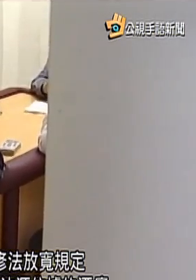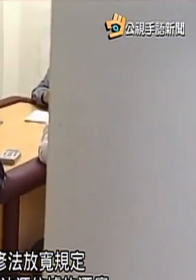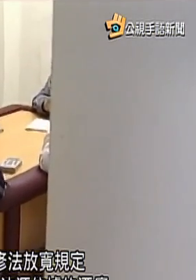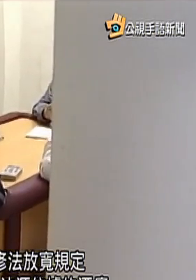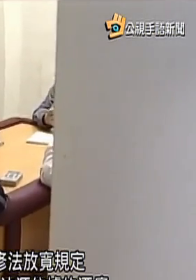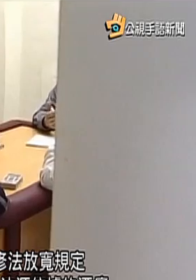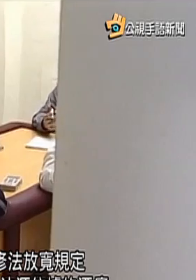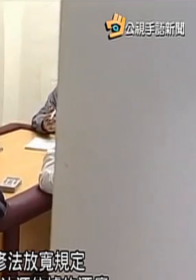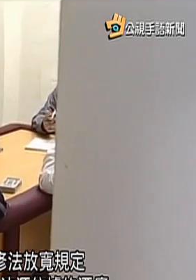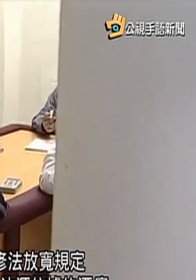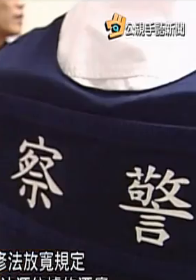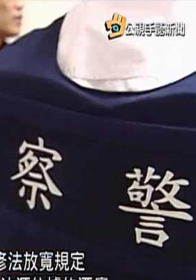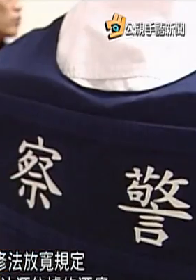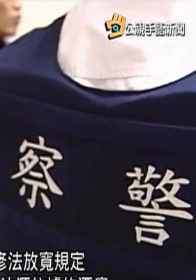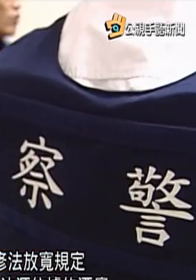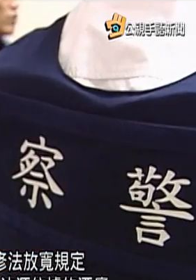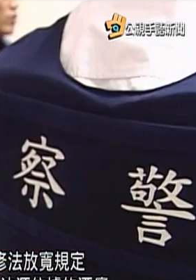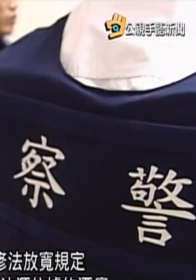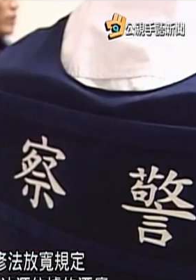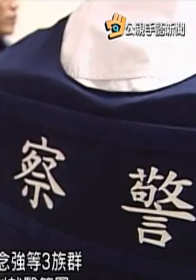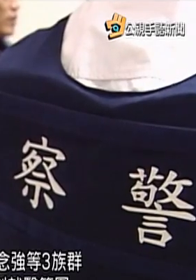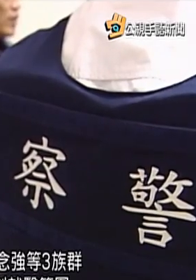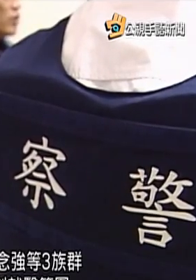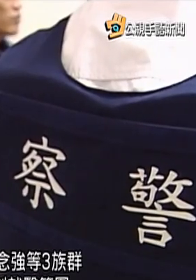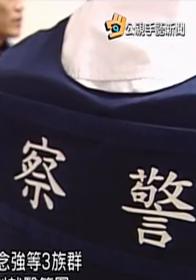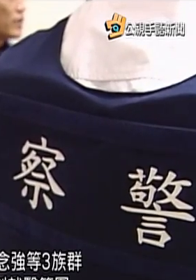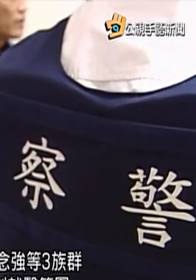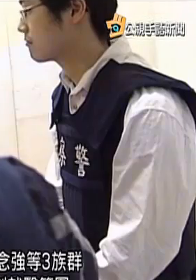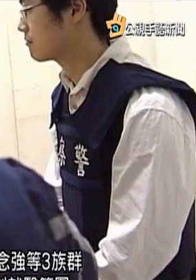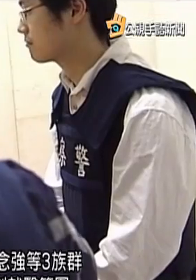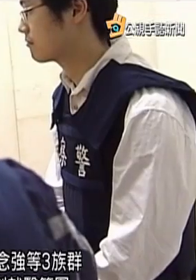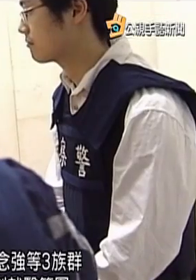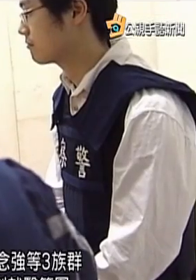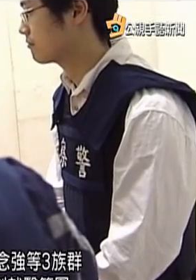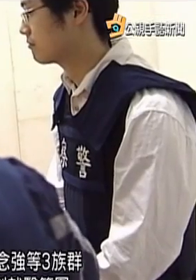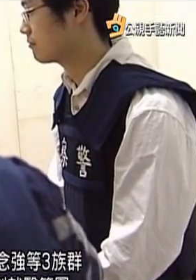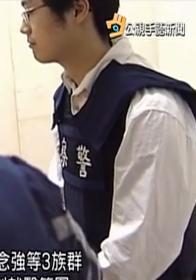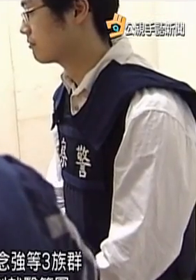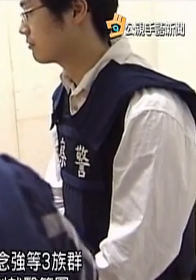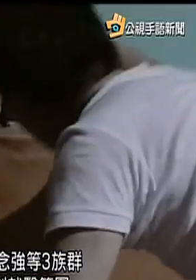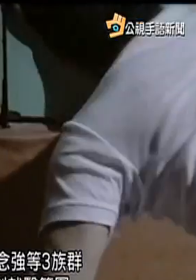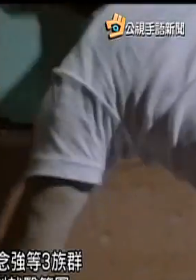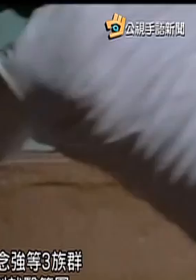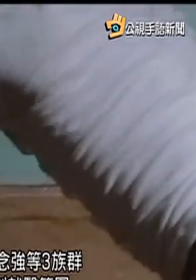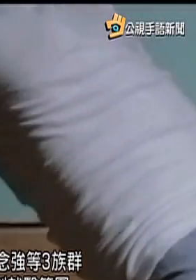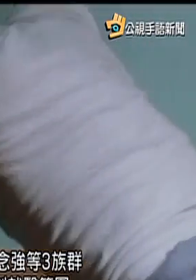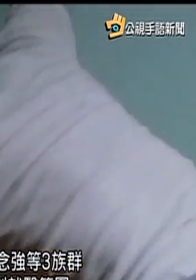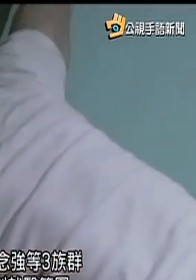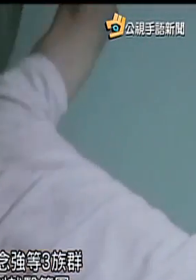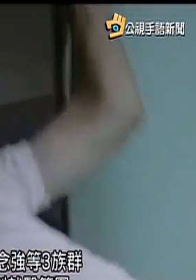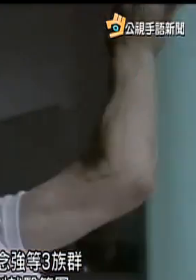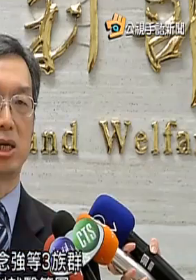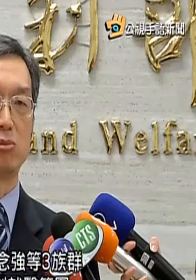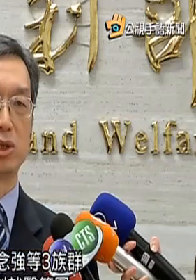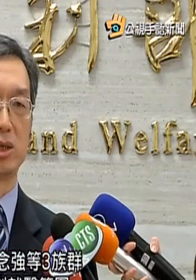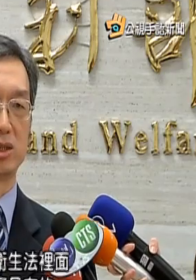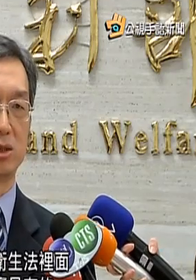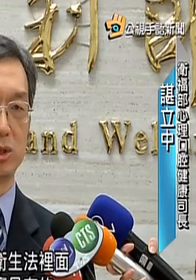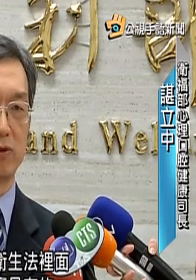没有法源依据的酒瘾、毒瘾以及自杀意念强等3族群一并纳入强制就医的范围。 现在目前在精神卫生法